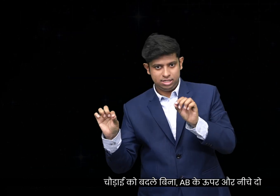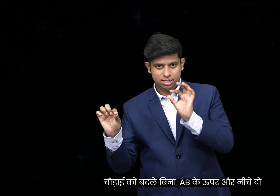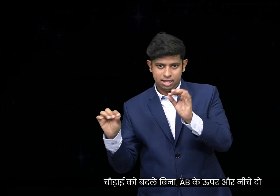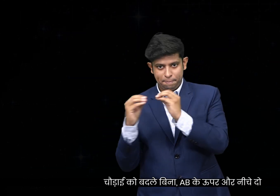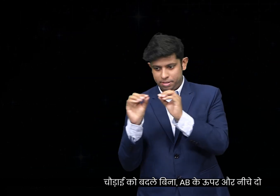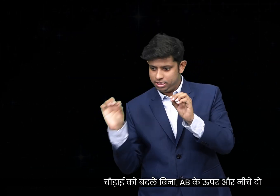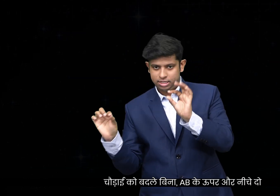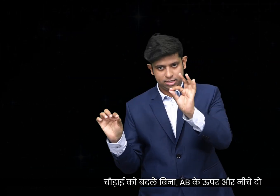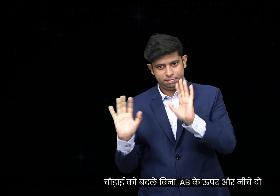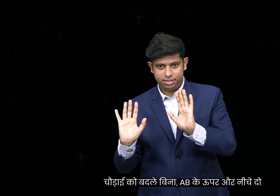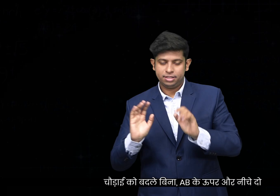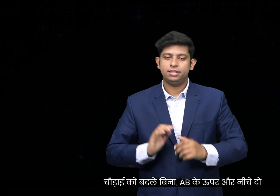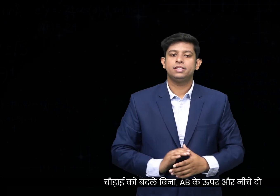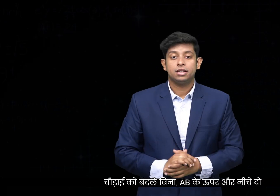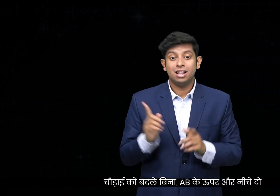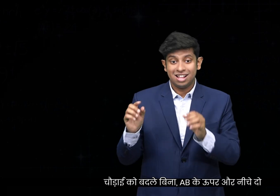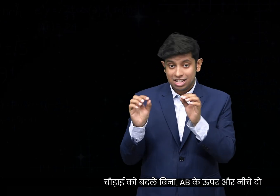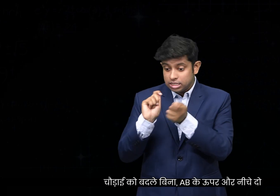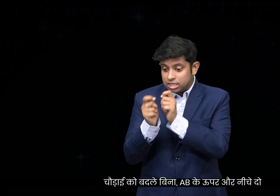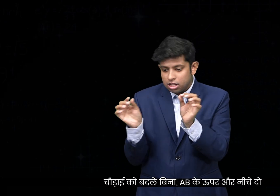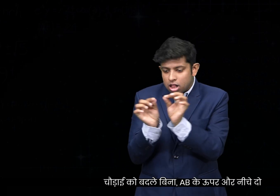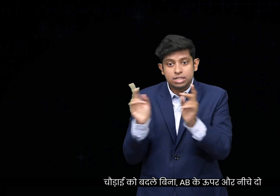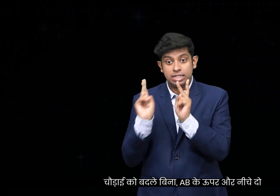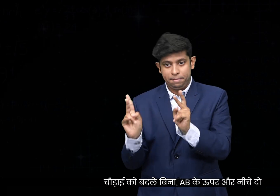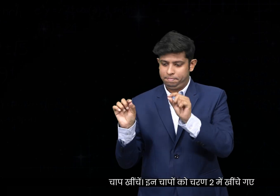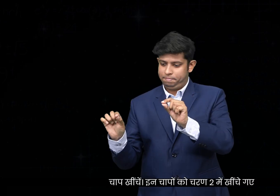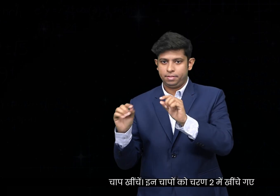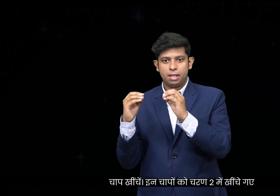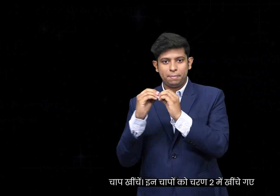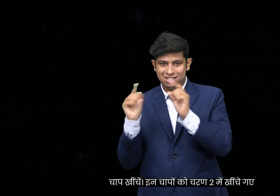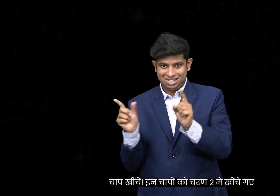को बदले बिना AB के ऊपर और नीचे 2 चाप खींचे।